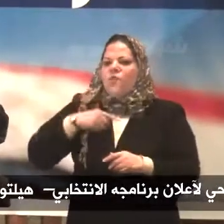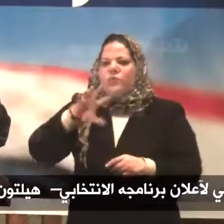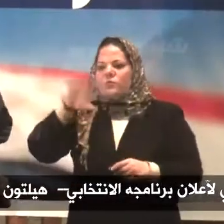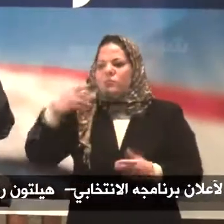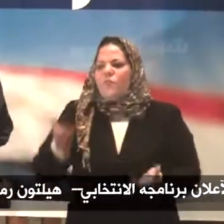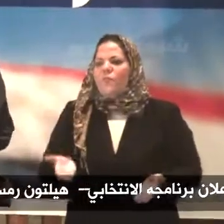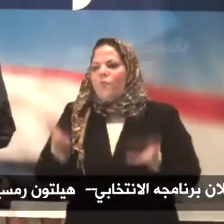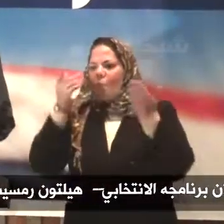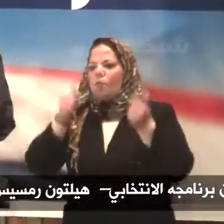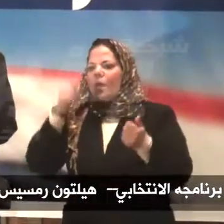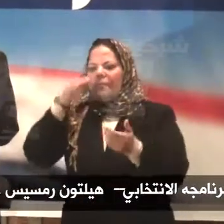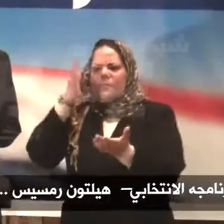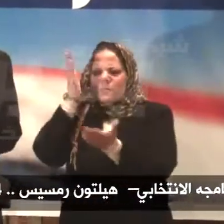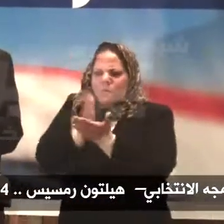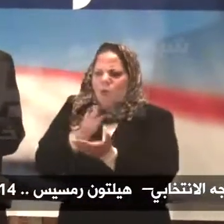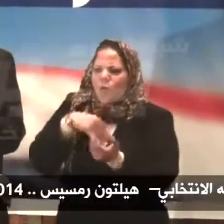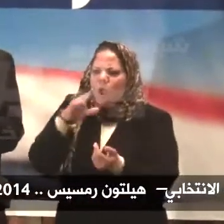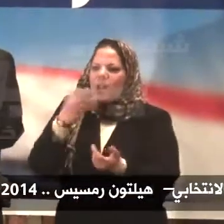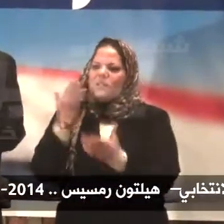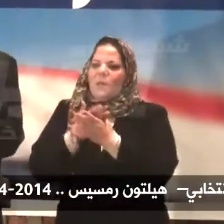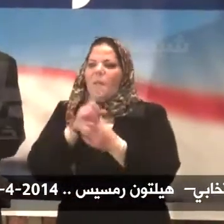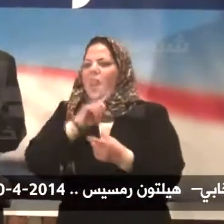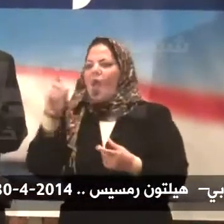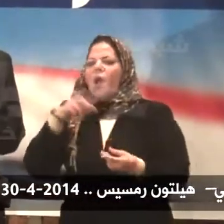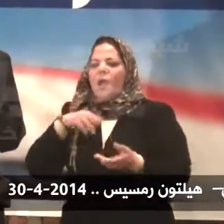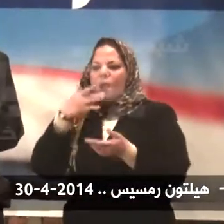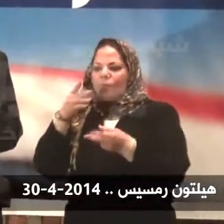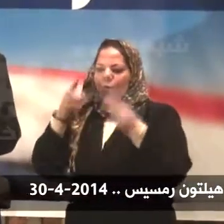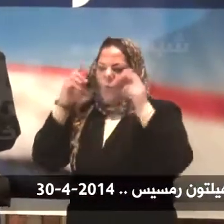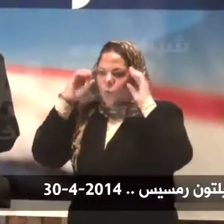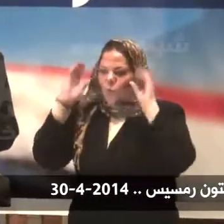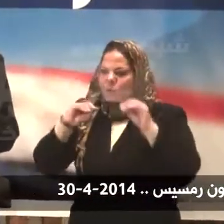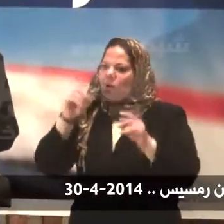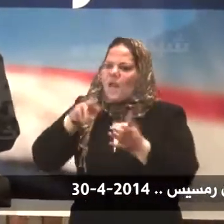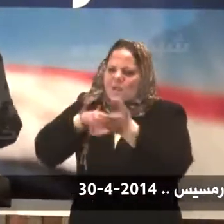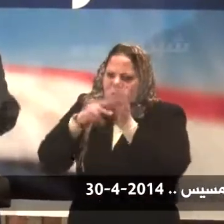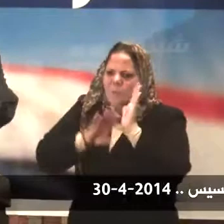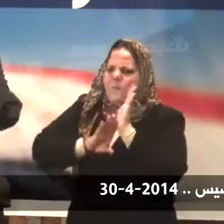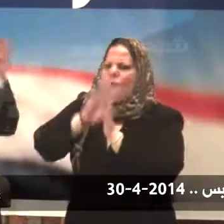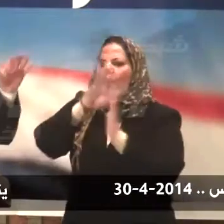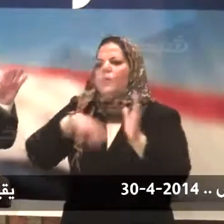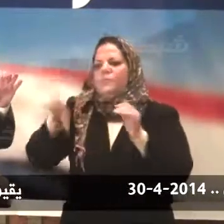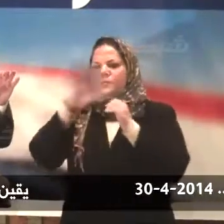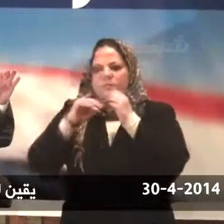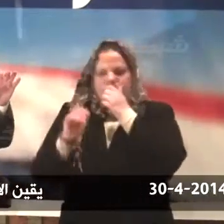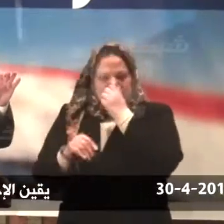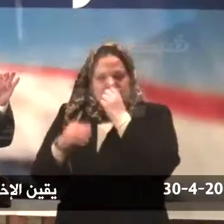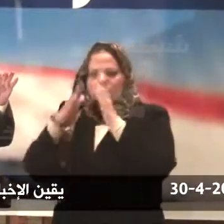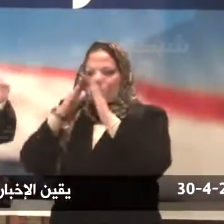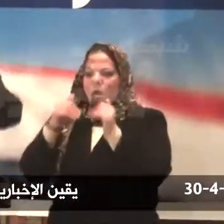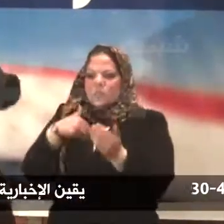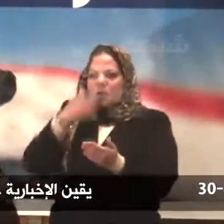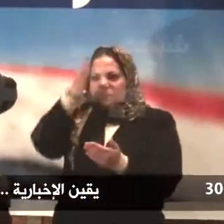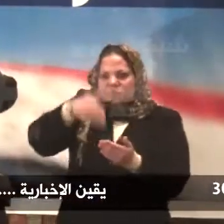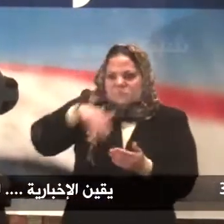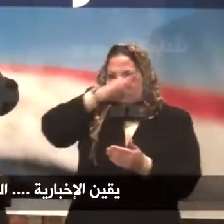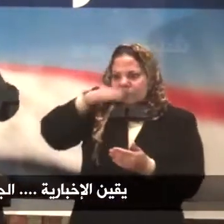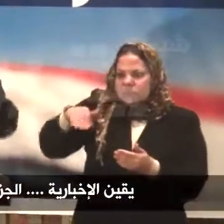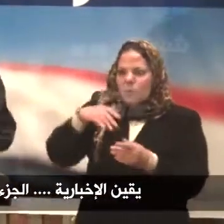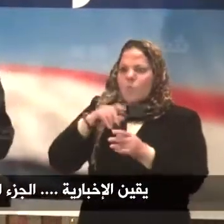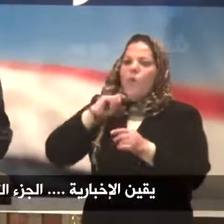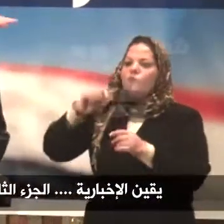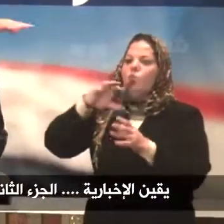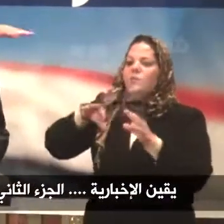إلا بالتمكين للامركزية وسلطات جديدة للحكم المحلي. هنقسم محافظات، هنيجي بقى في